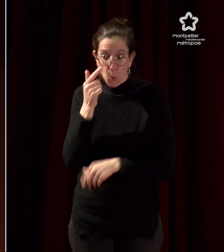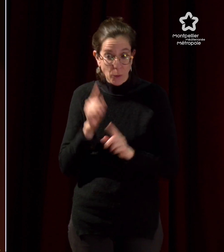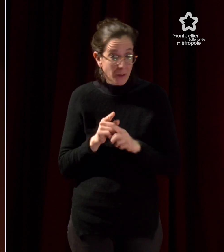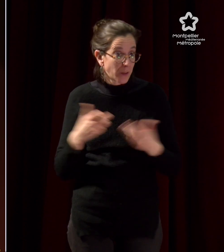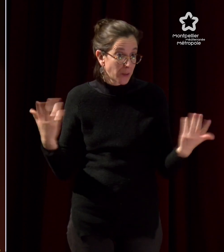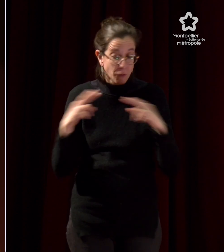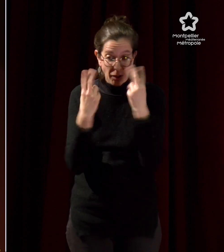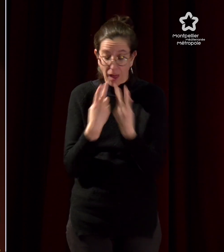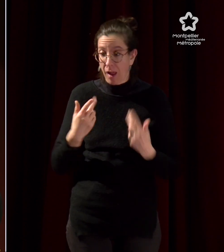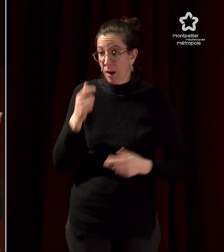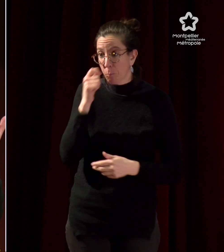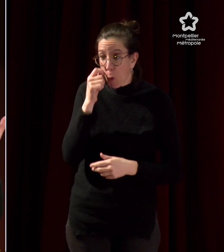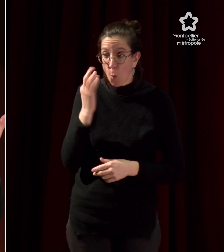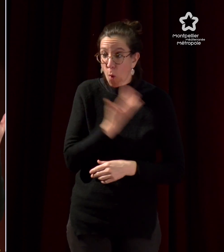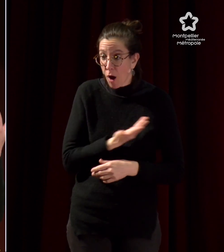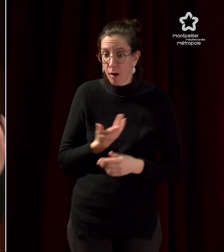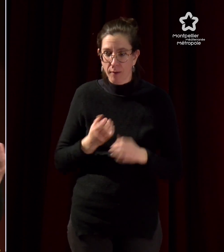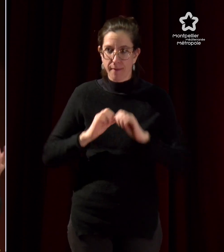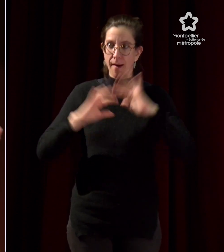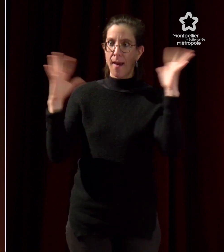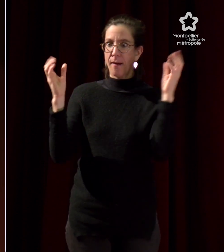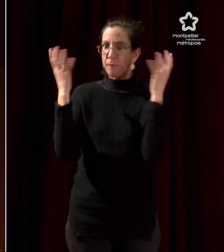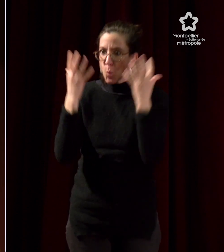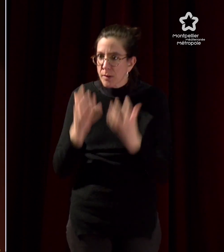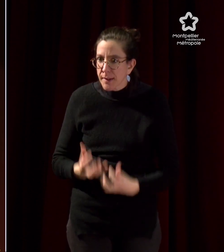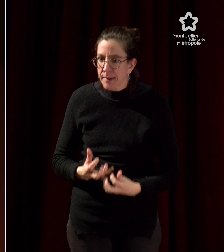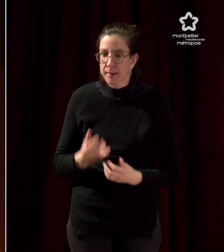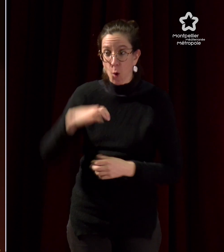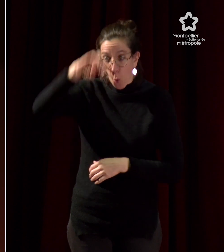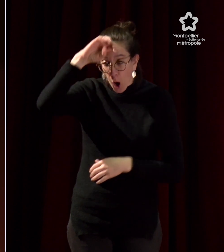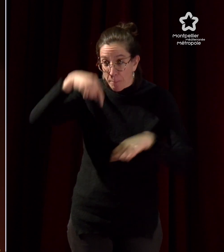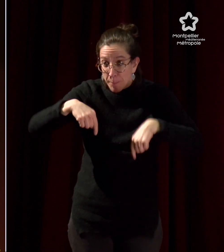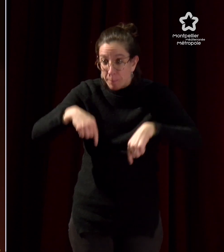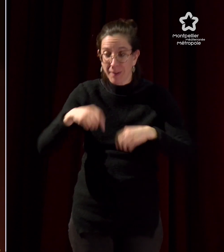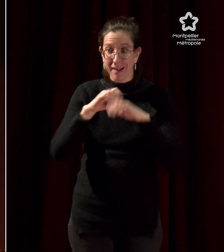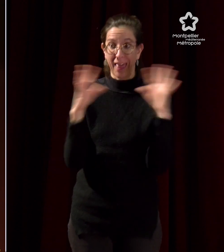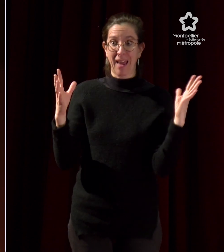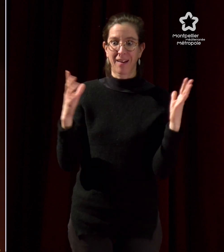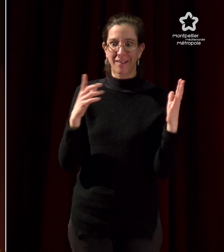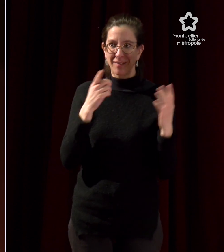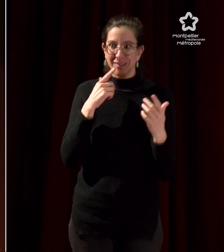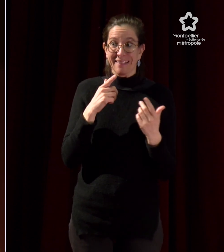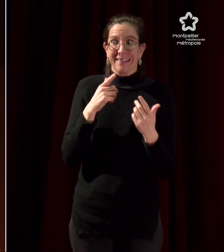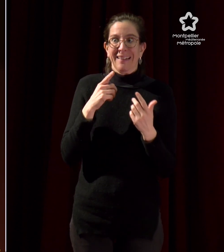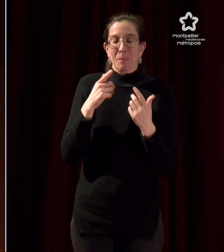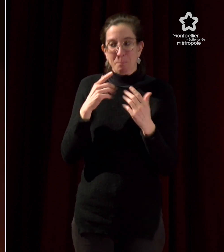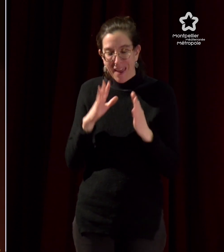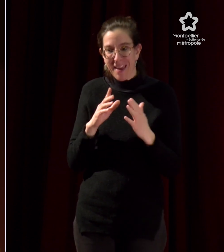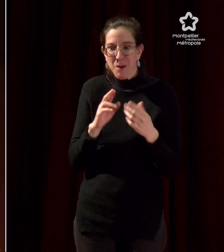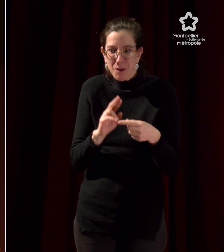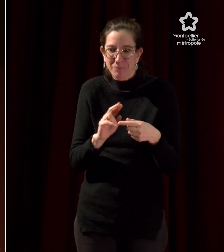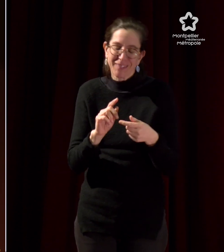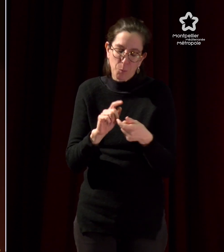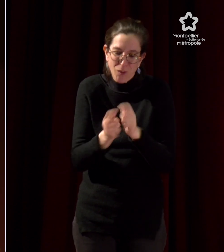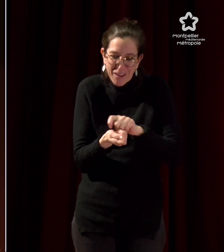les mutations qui font une couleur de peau plus claire en Europe ne sont pas les mêmes. C'est d'autres mutations en Asie. Donc ça